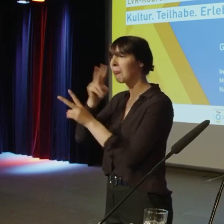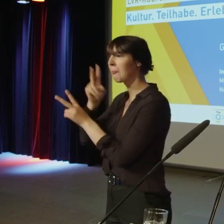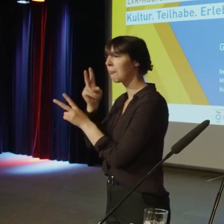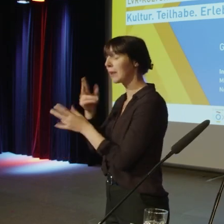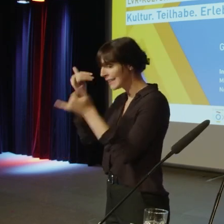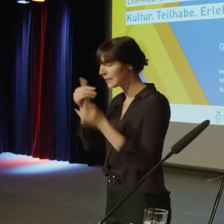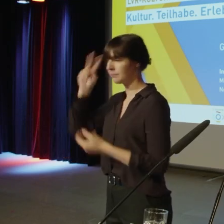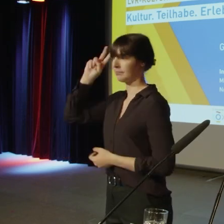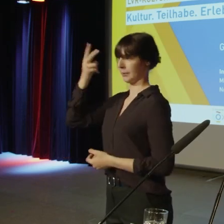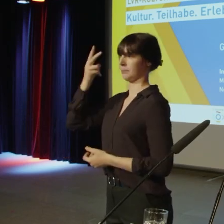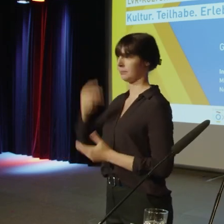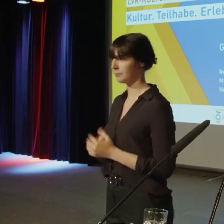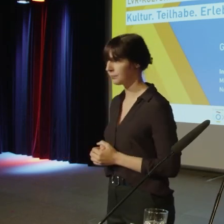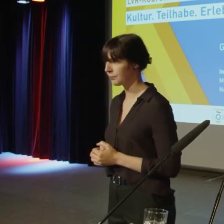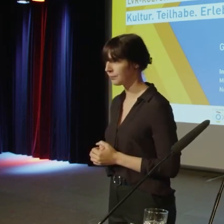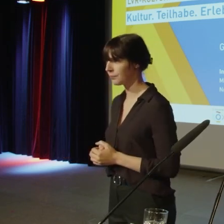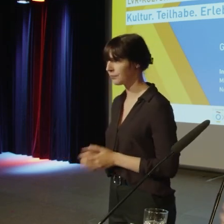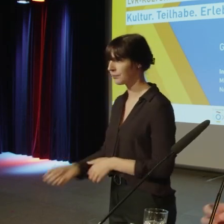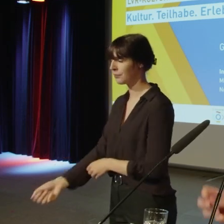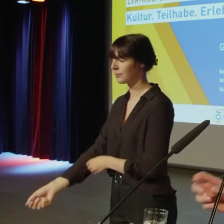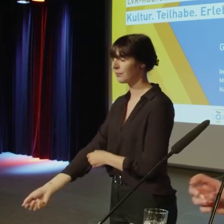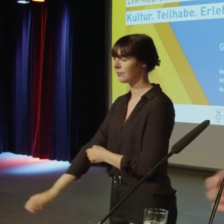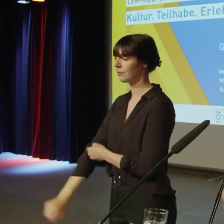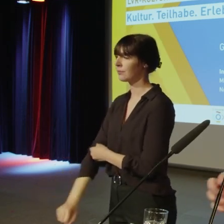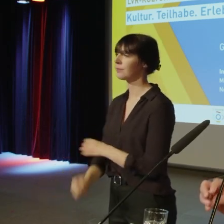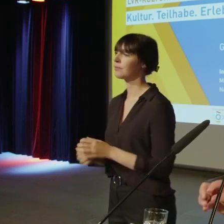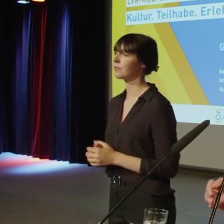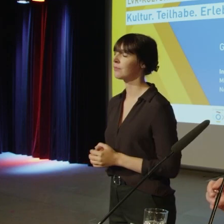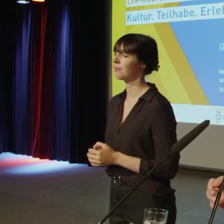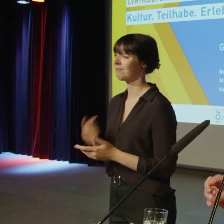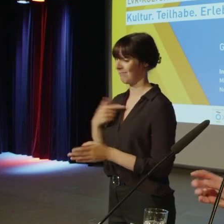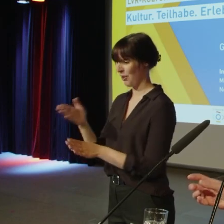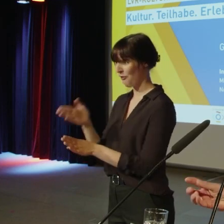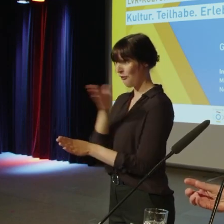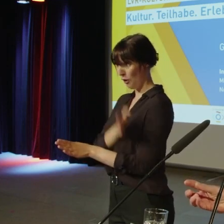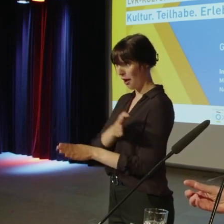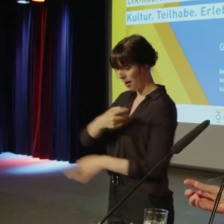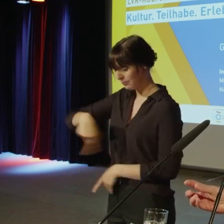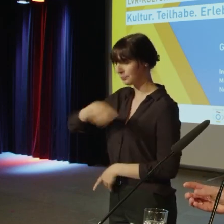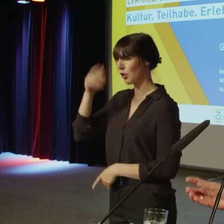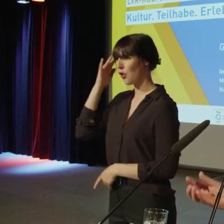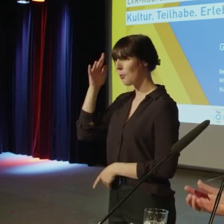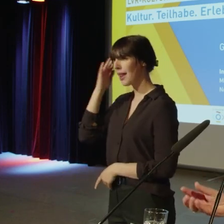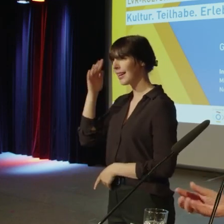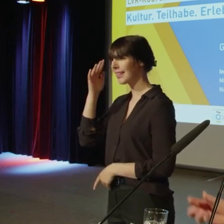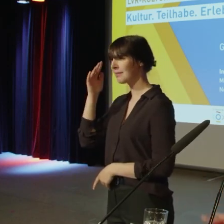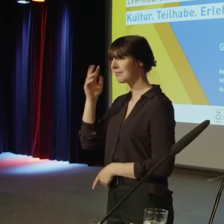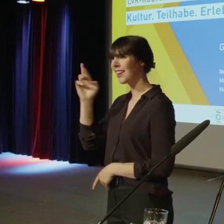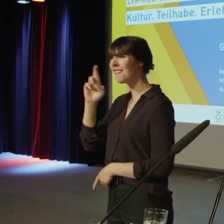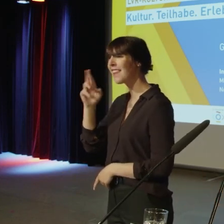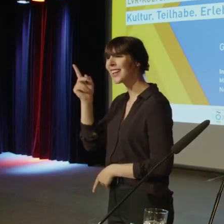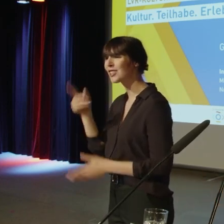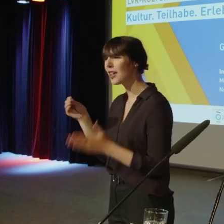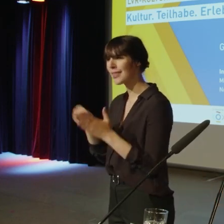allerdings besonders wichtig ist, ist derjenige, dass wir uns einmal vorab überlegen, wen wollen wir denn eigentlich mit dabei haben, wer ist uns denn